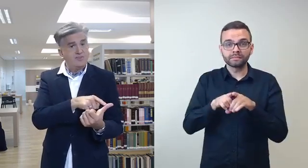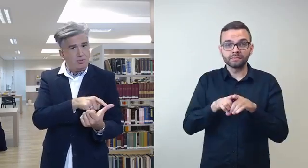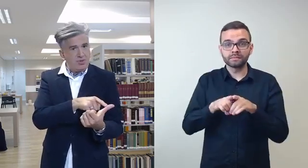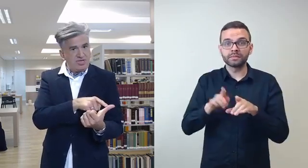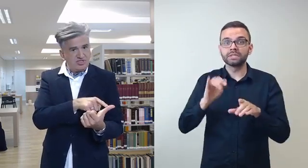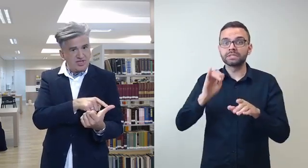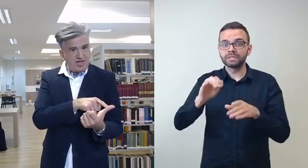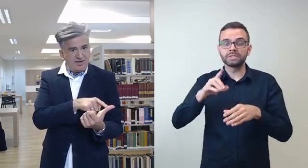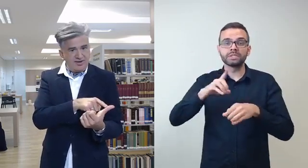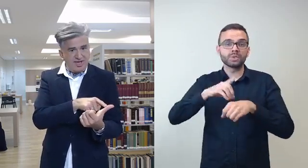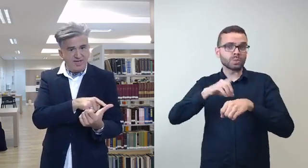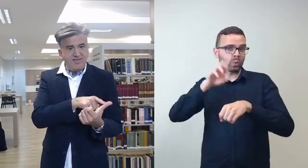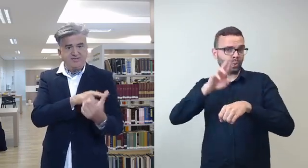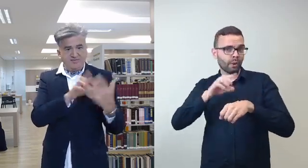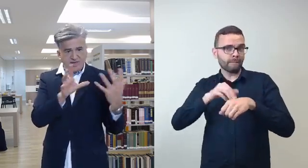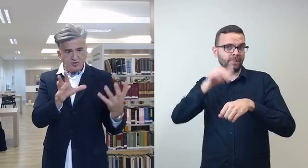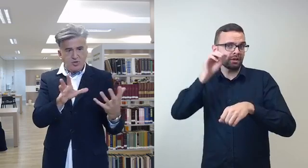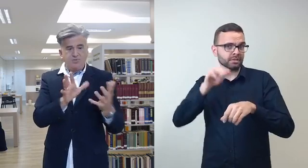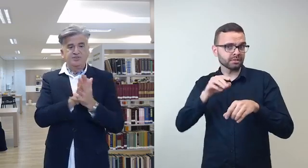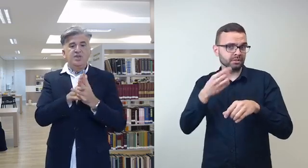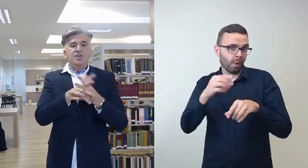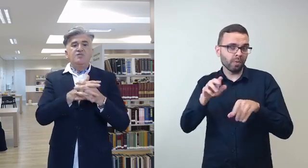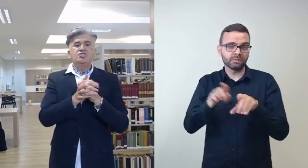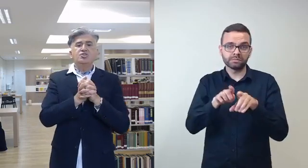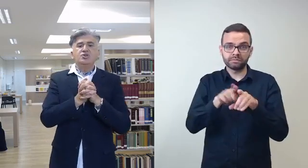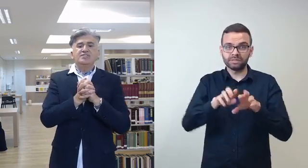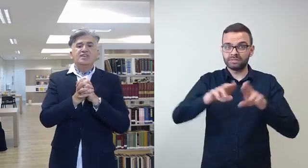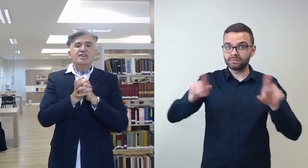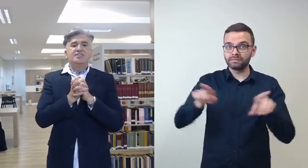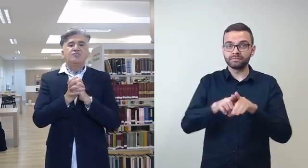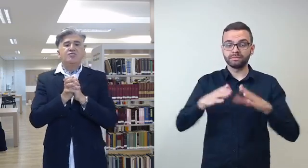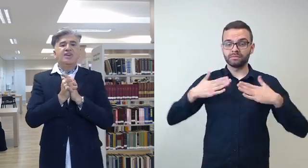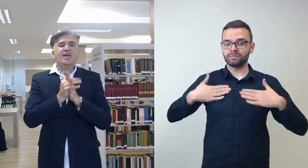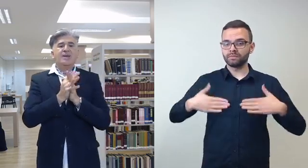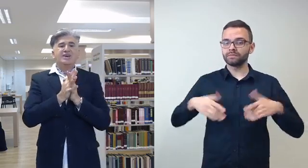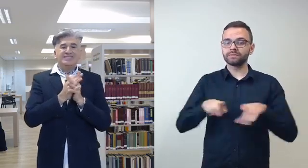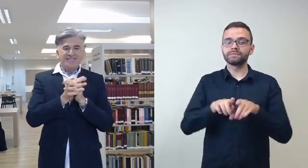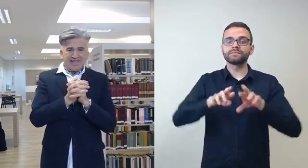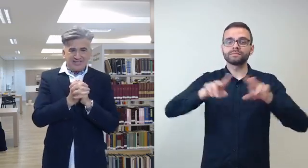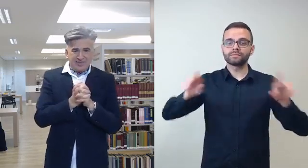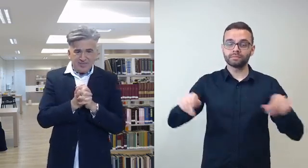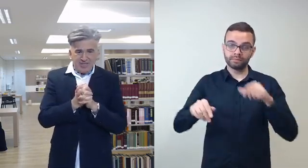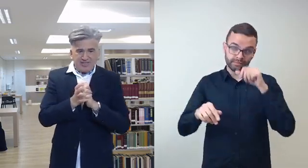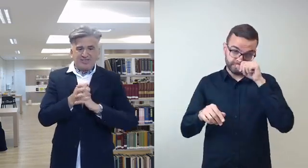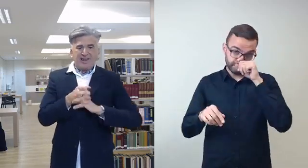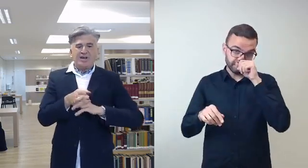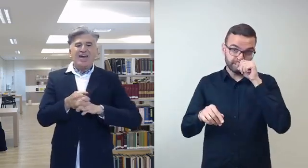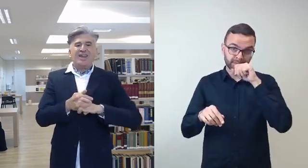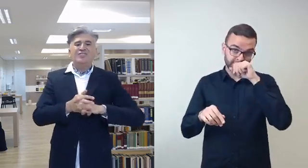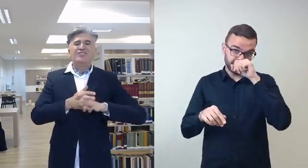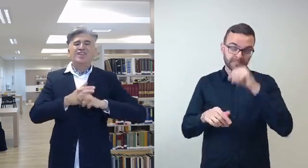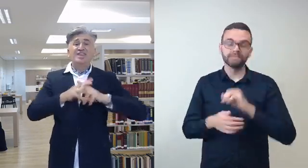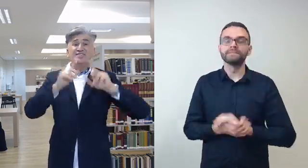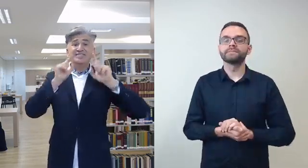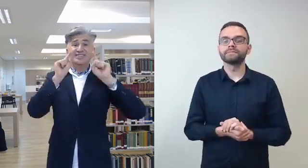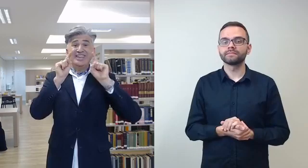defesa política, né? São vários corpos. 22. Desenvolver a capacidade de trabalhar